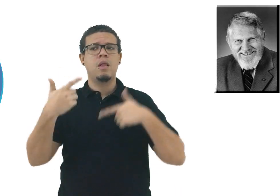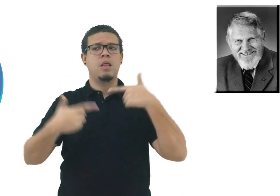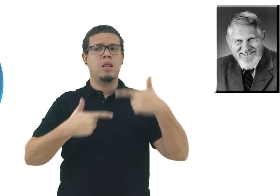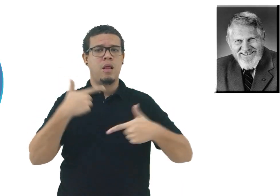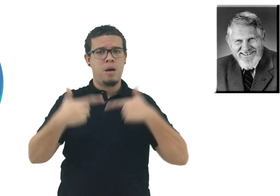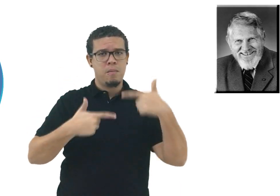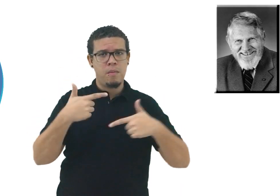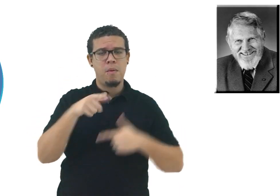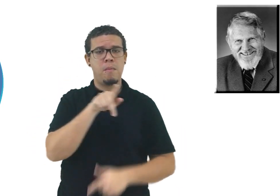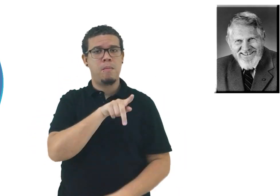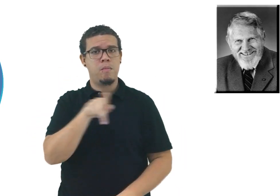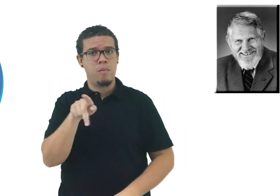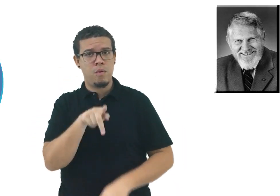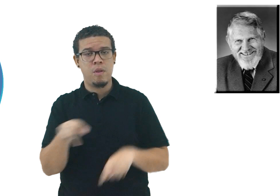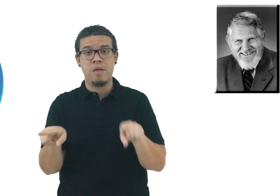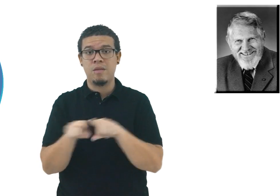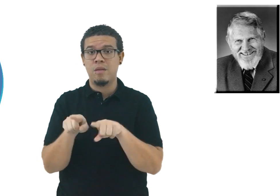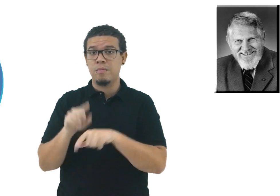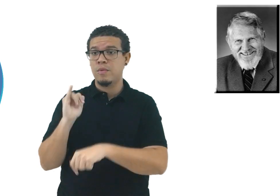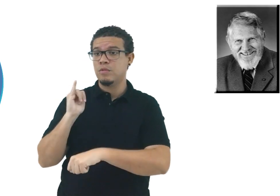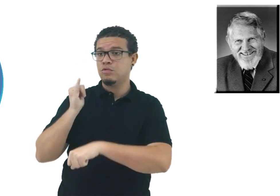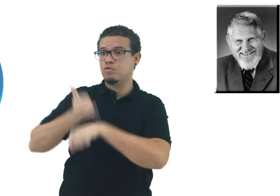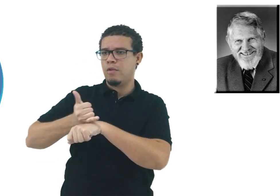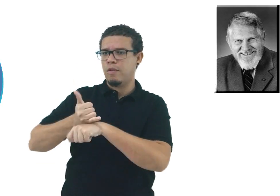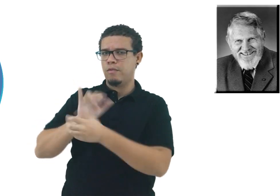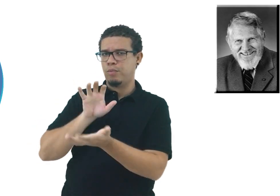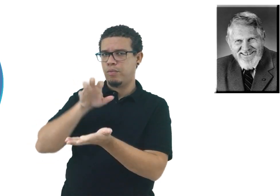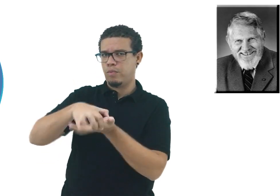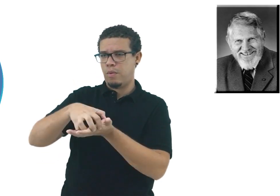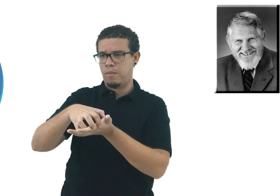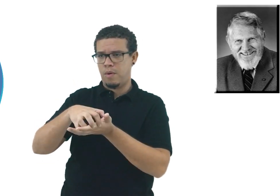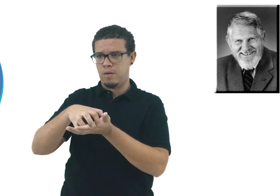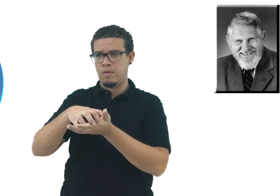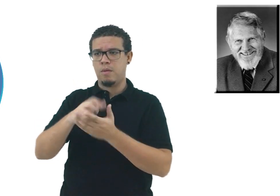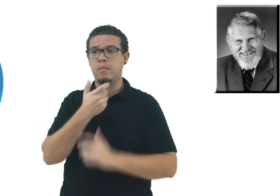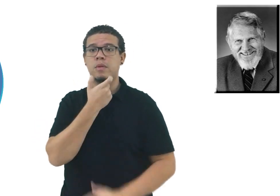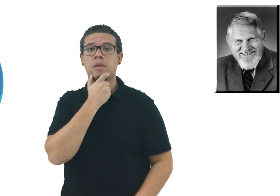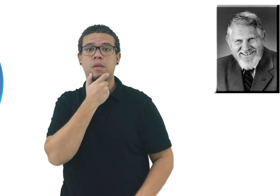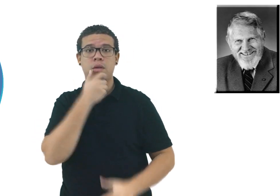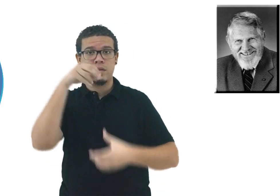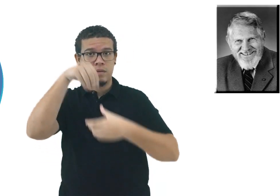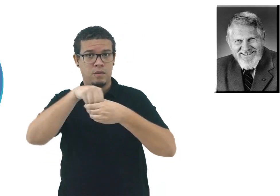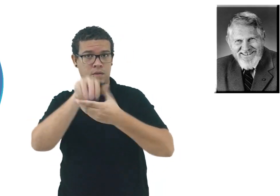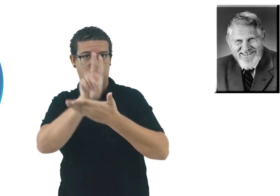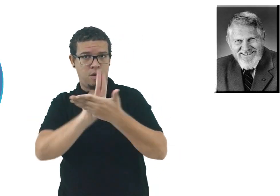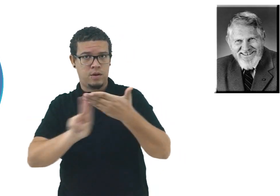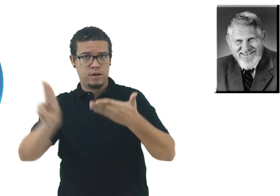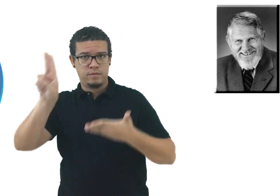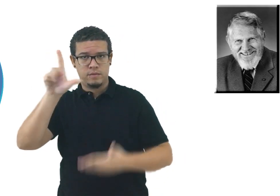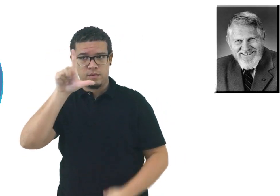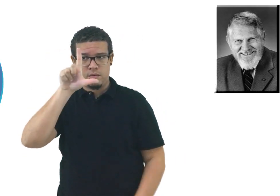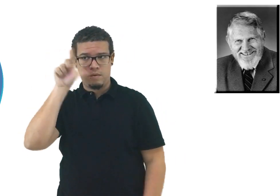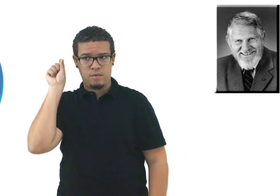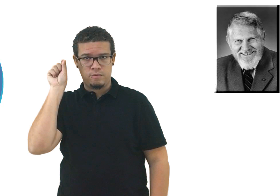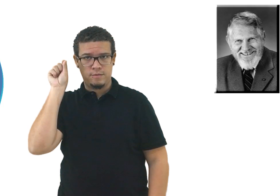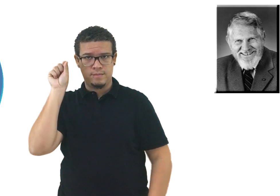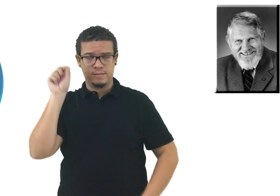1970. Atuou como professor e também chefe de departamento de inglês na mesma